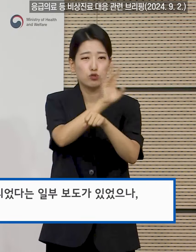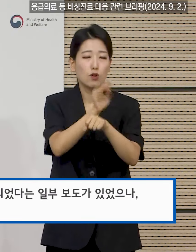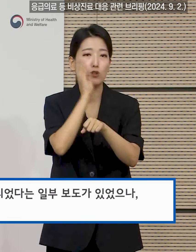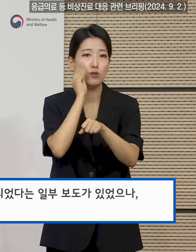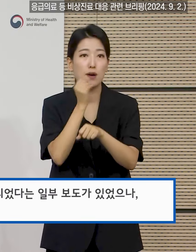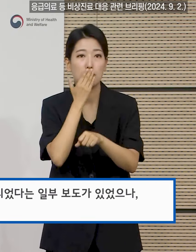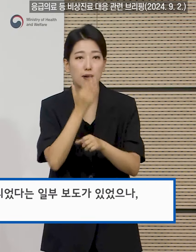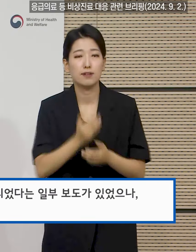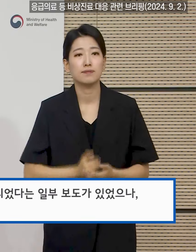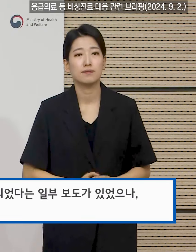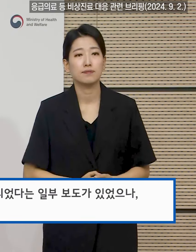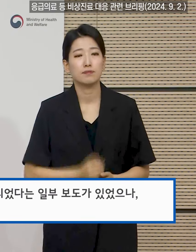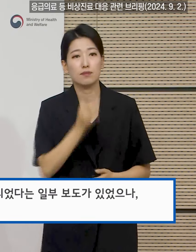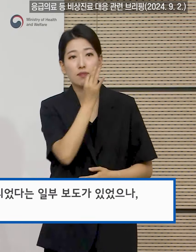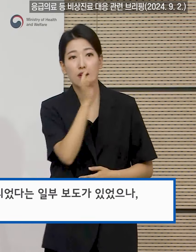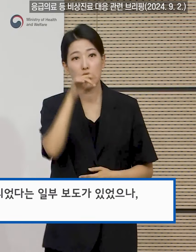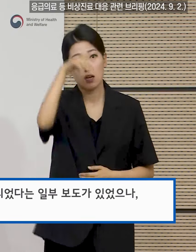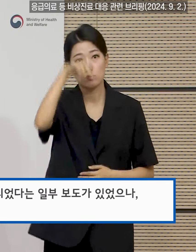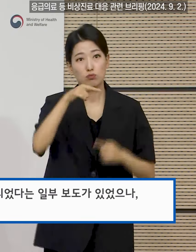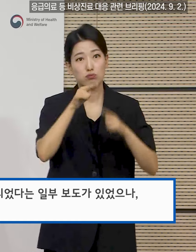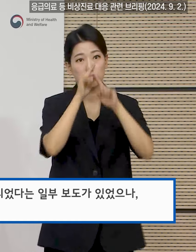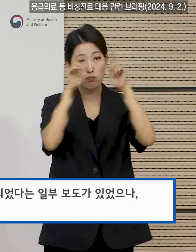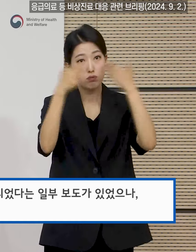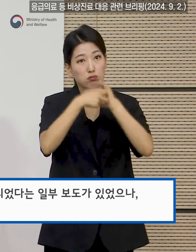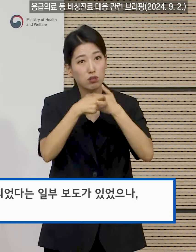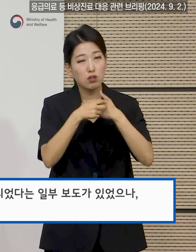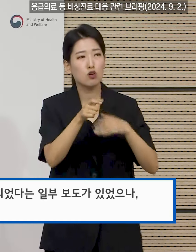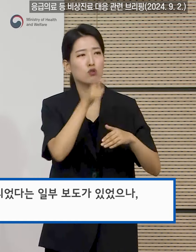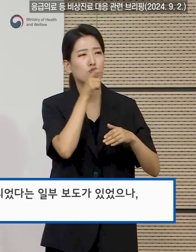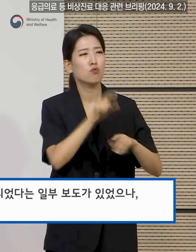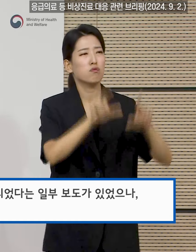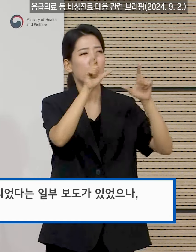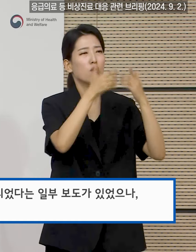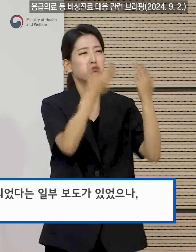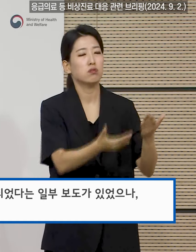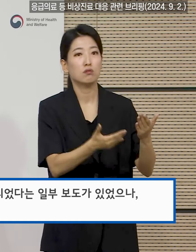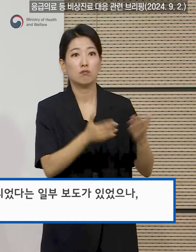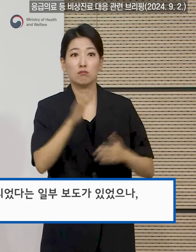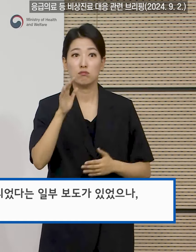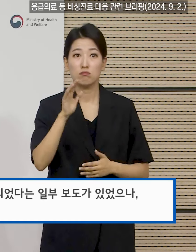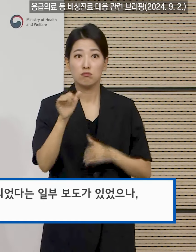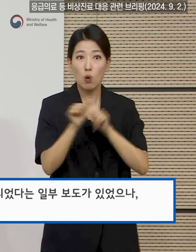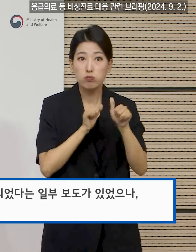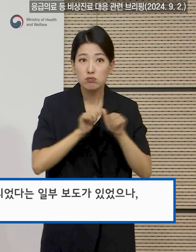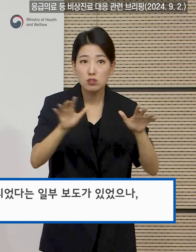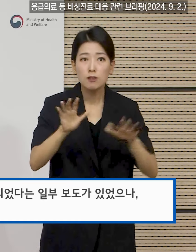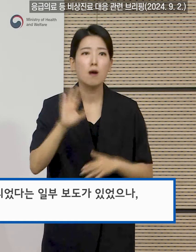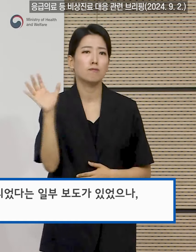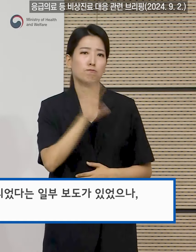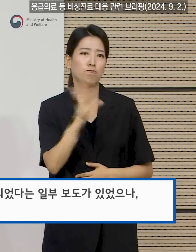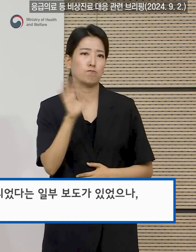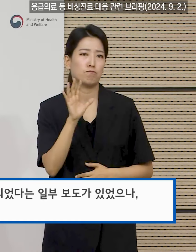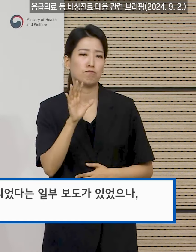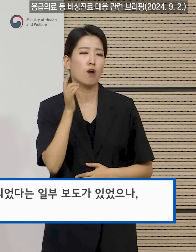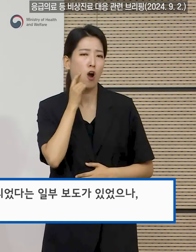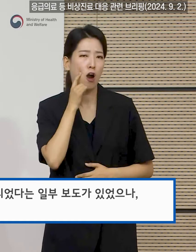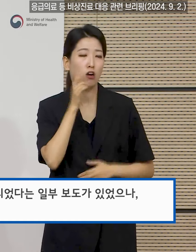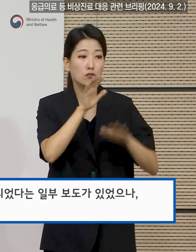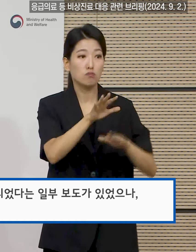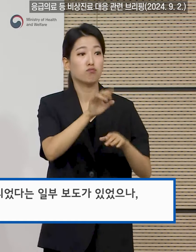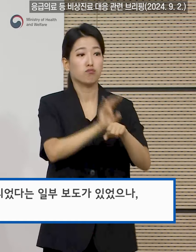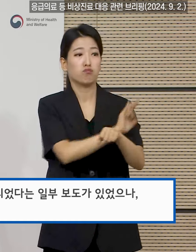아주대병원의 경우 지난 수요일 운영이 중단되었다는 일부 보도가 있었으나 이는 사실이 아니며 휴진 없이 운영